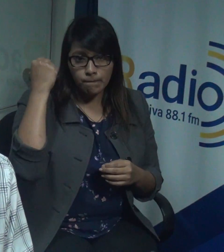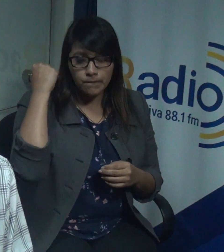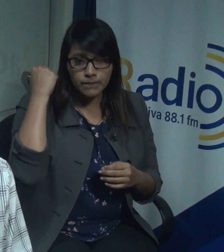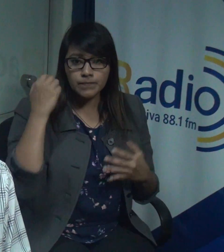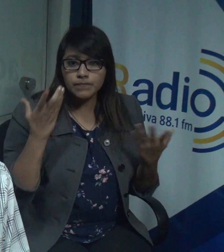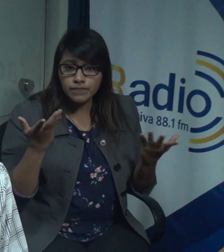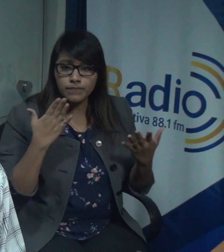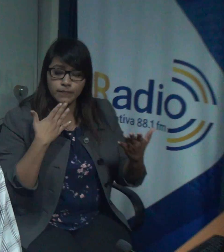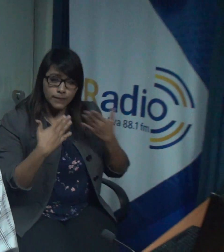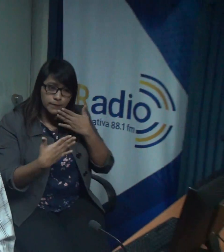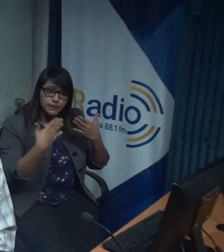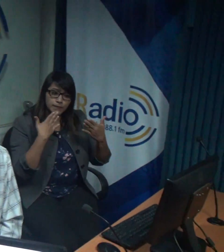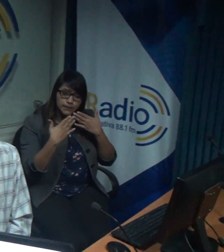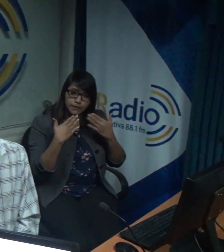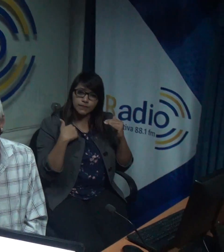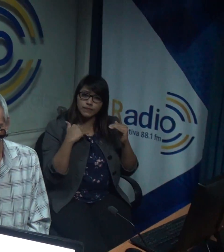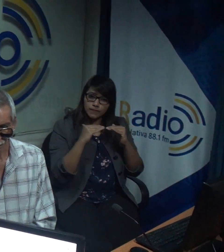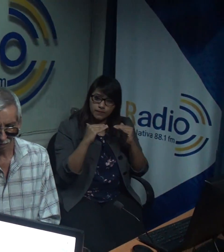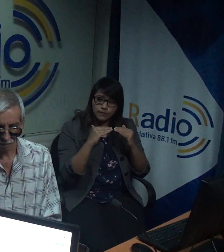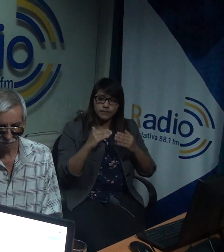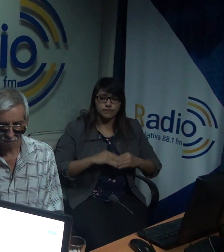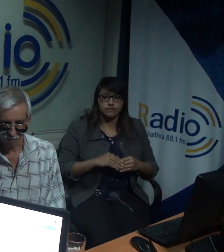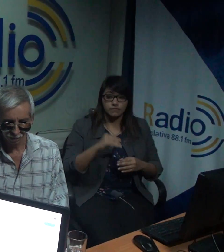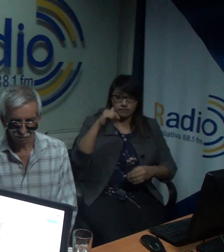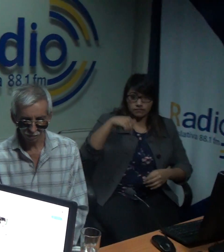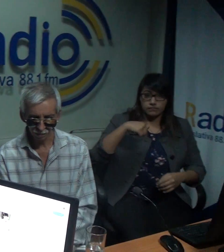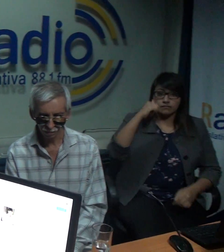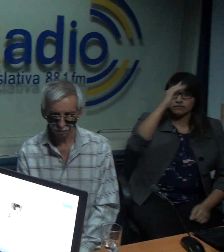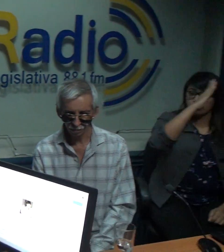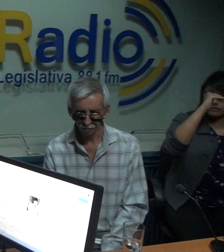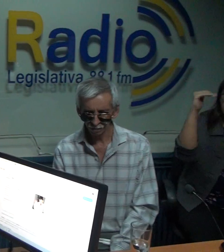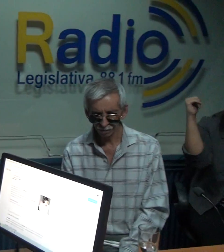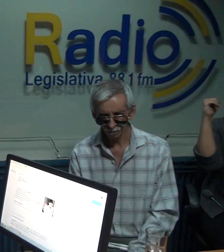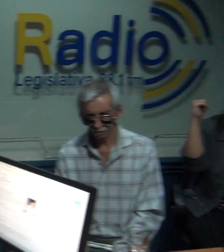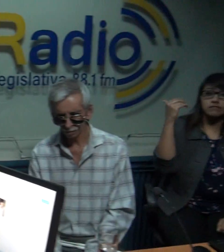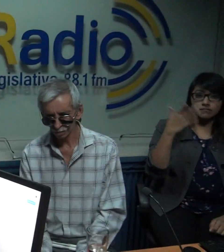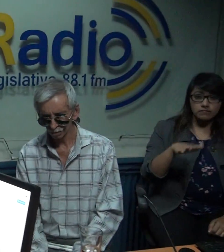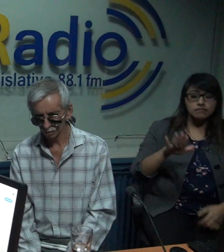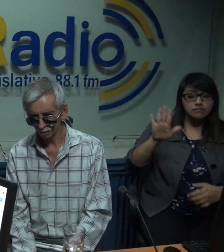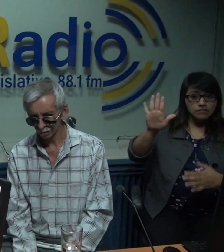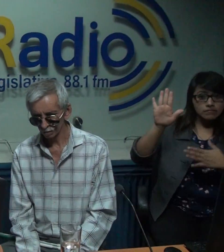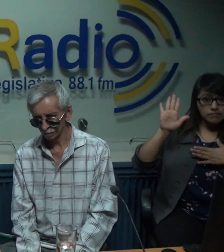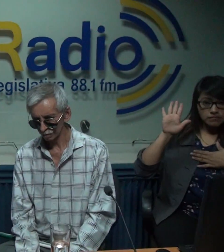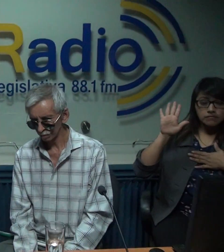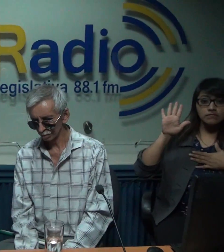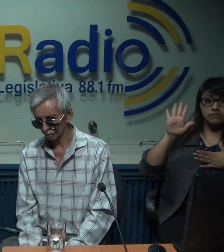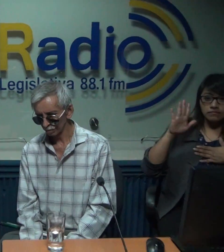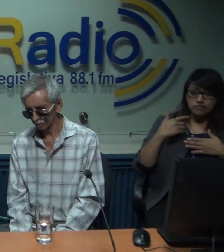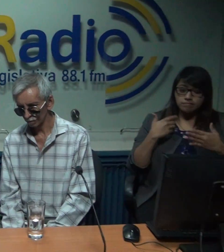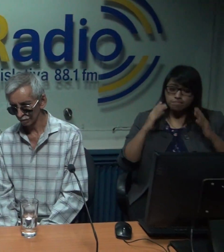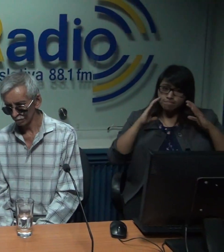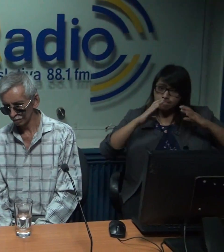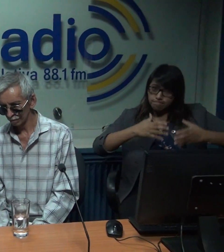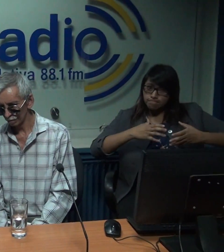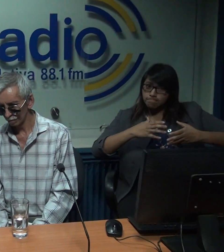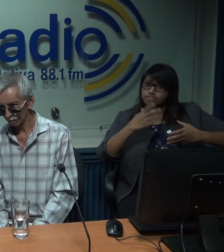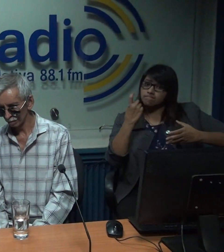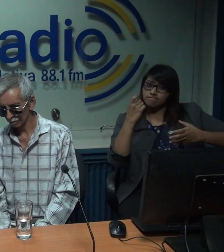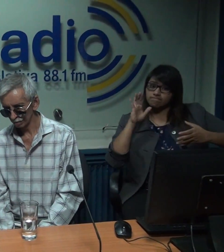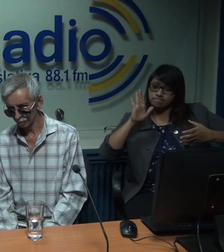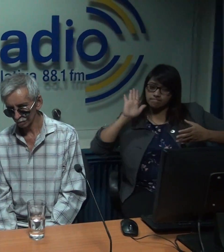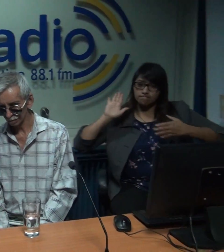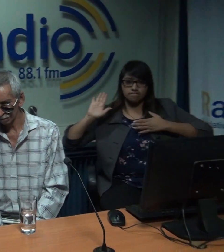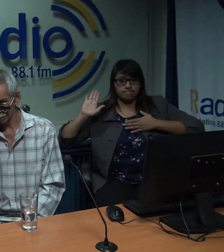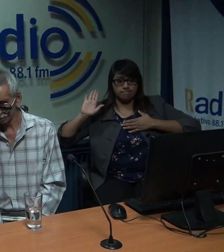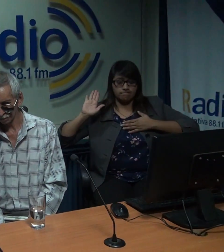importante mencionar también que en el país existe ese compromiso por atender a este sector, y cuando